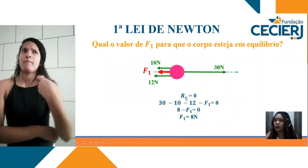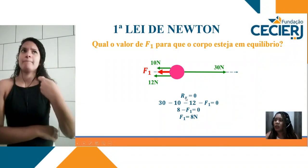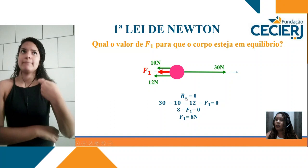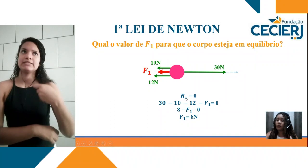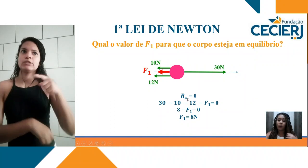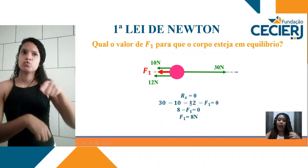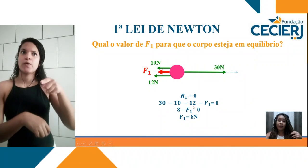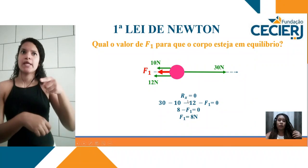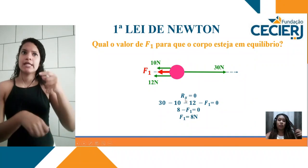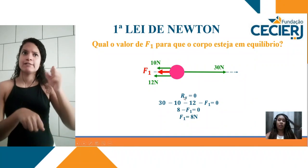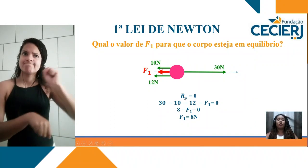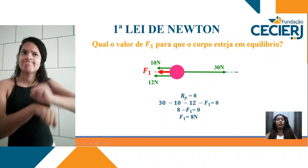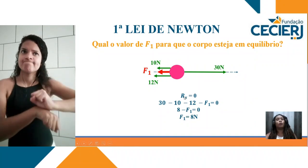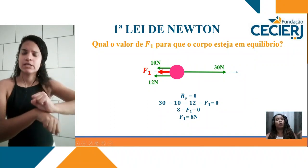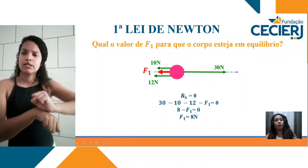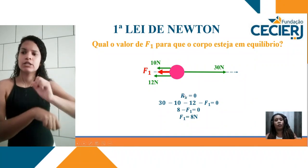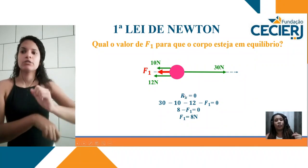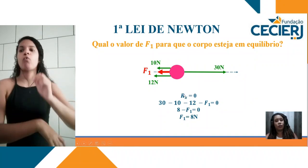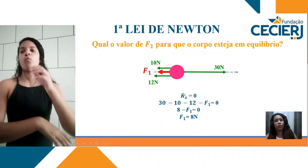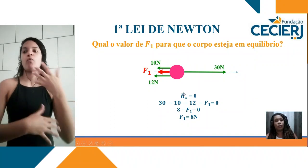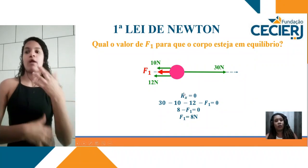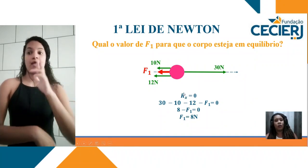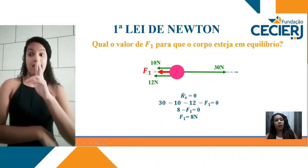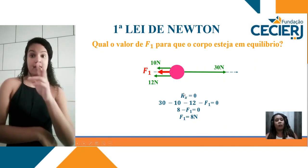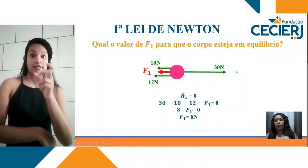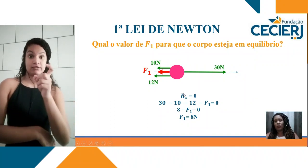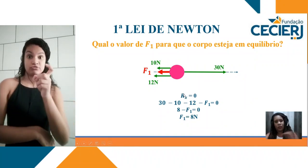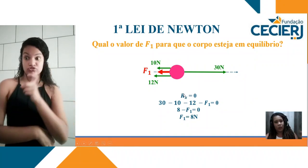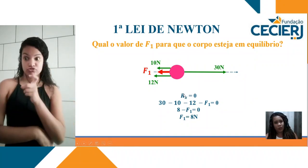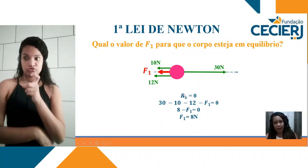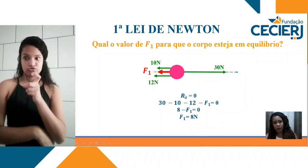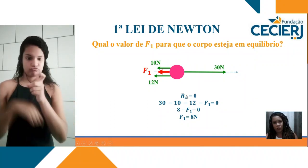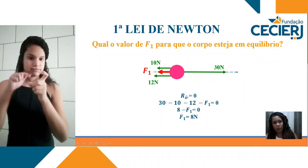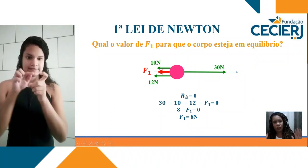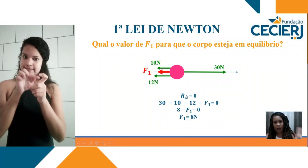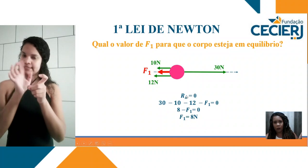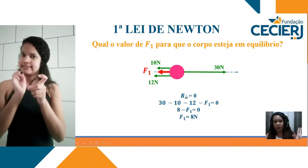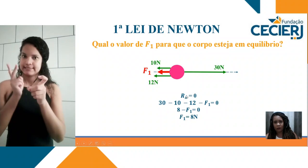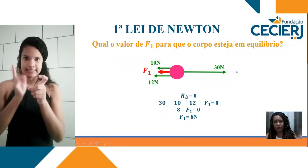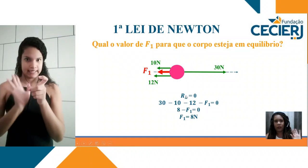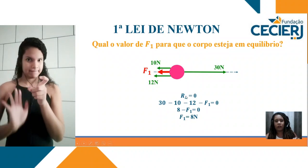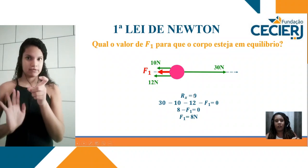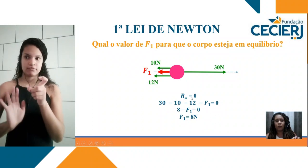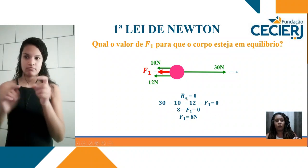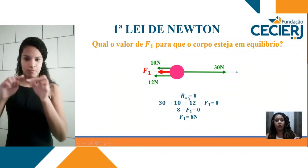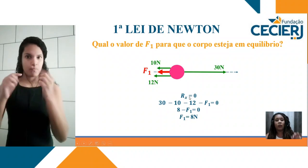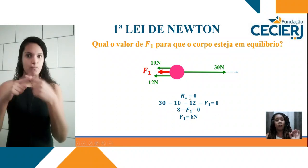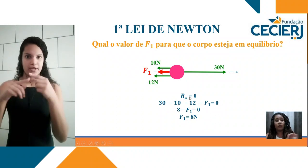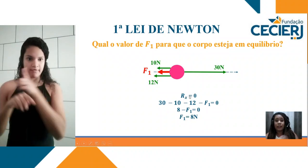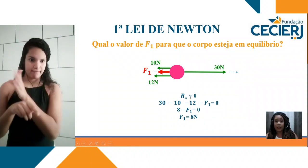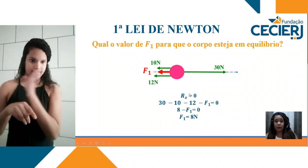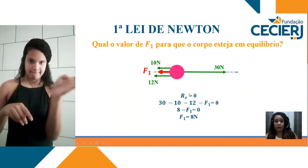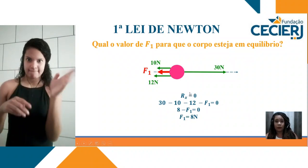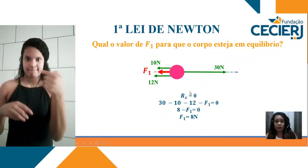equilíbrio. Então, Rx é resultante em X, porque só temos caras em X, calma, já vamos ver, em Y,